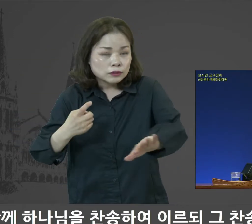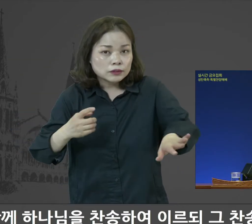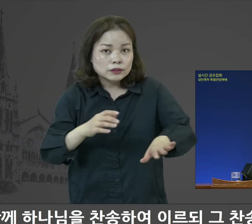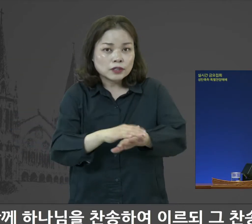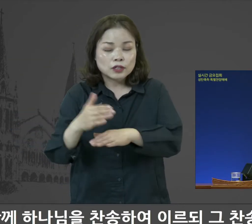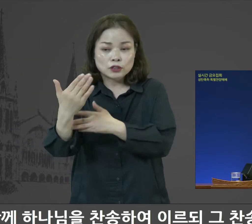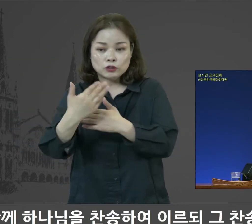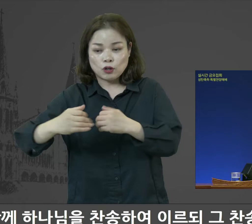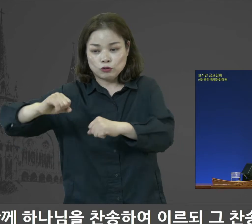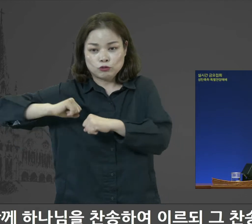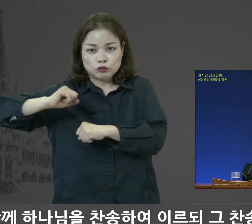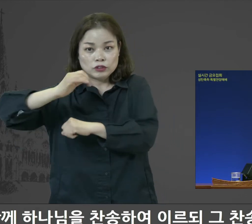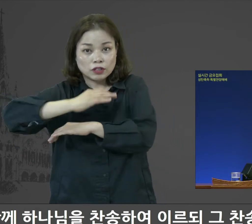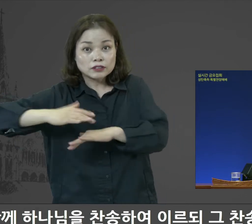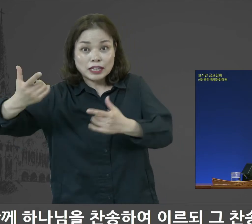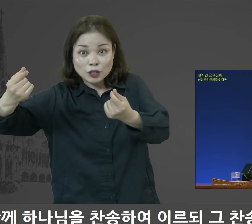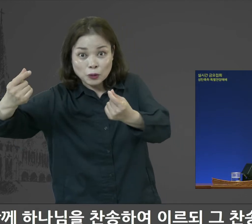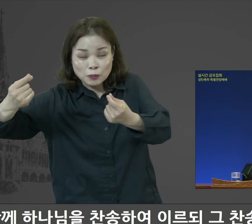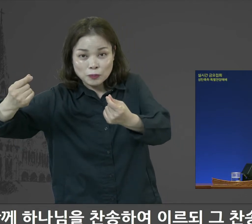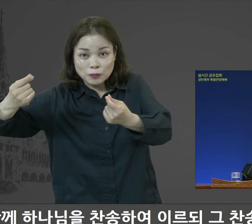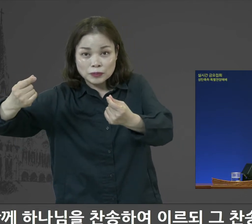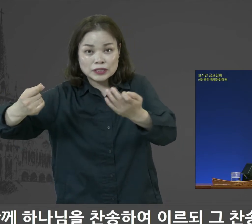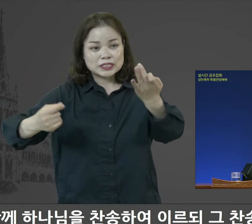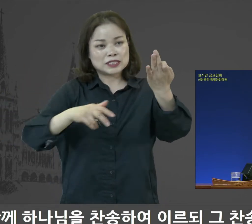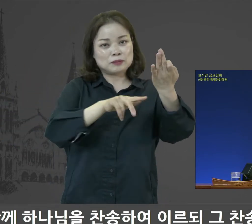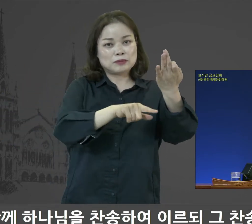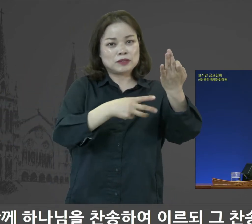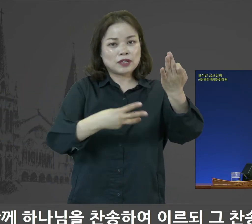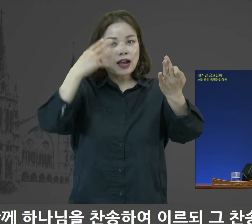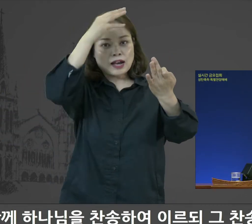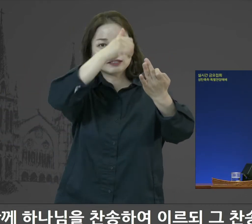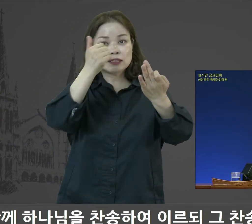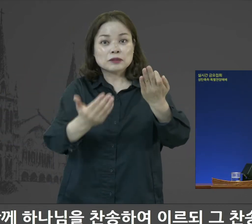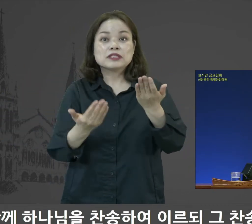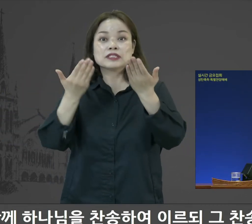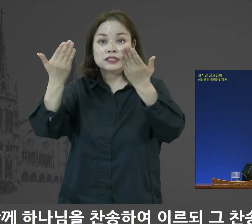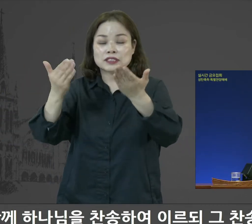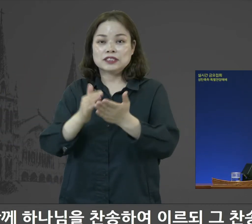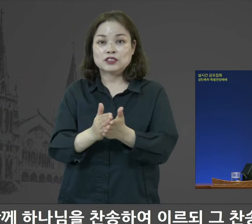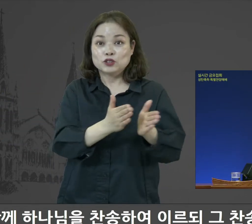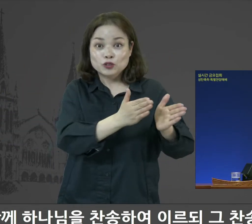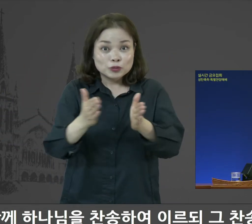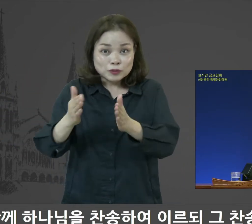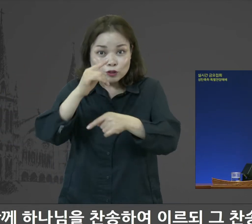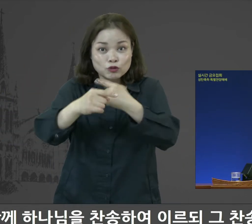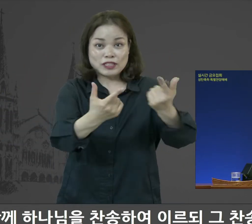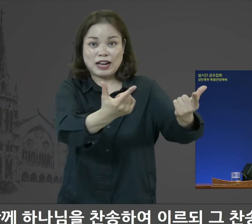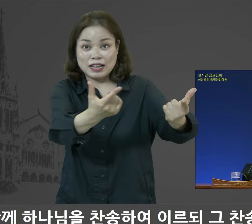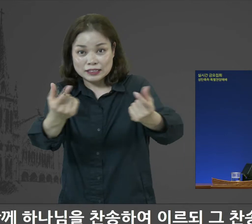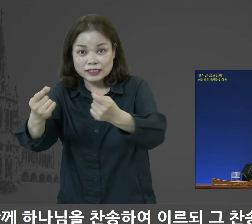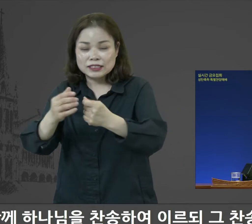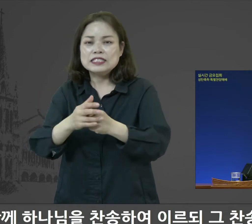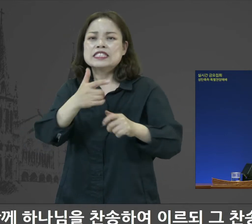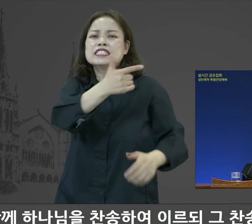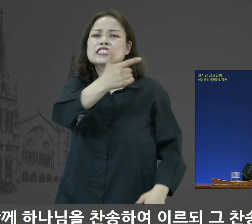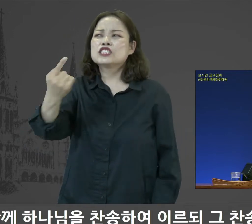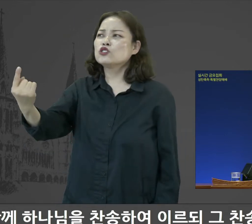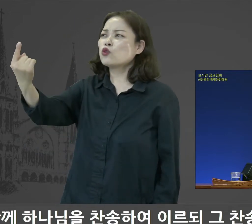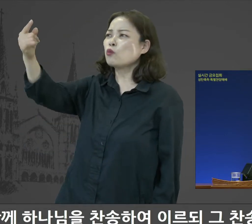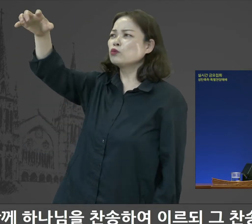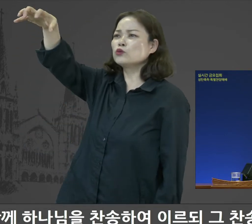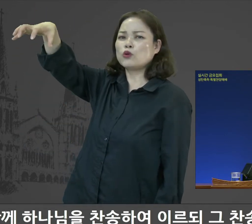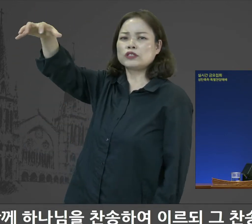천군 천사가 되어서 14절 같이 한번 하나님 앞에 올려드렸으면 좋겠습니다. 준비되셨죠? 읽겠습니다. 지극히